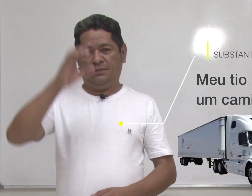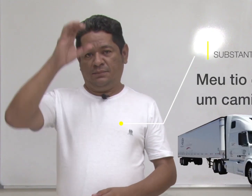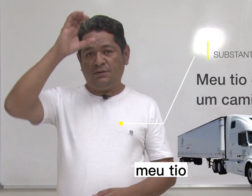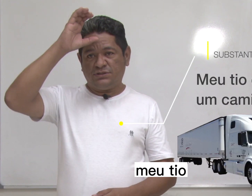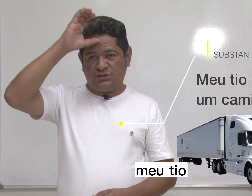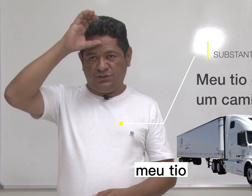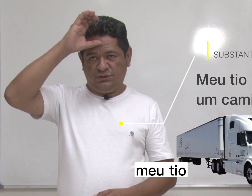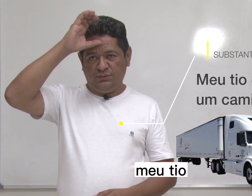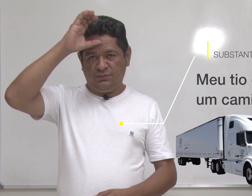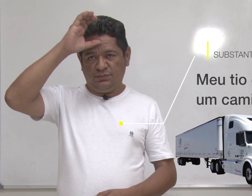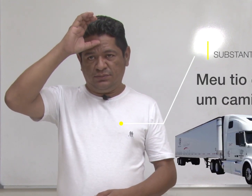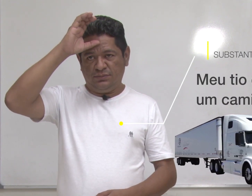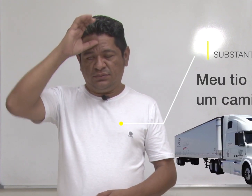Meu tio